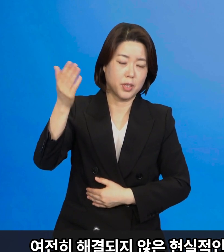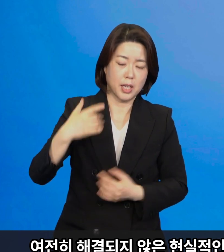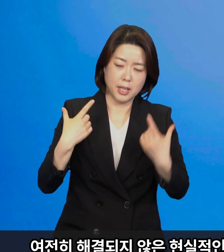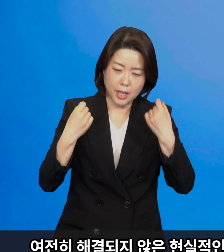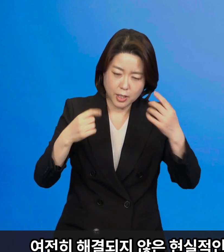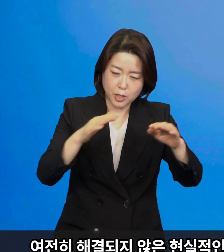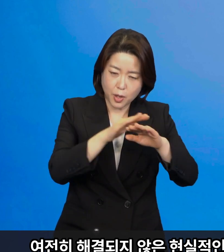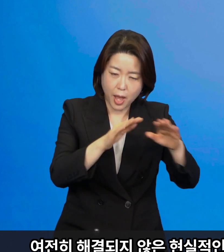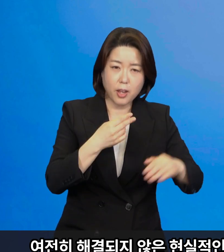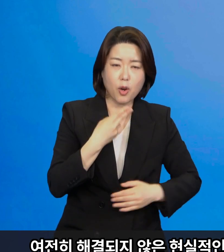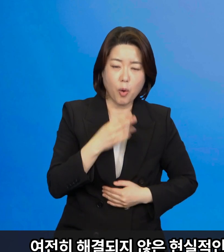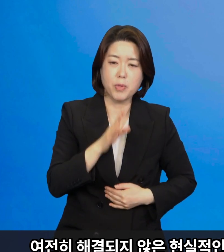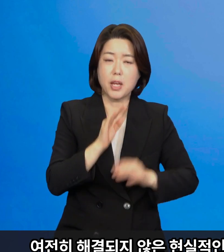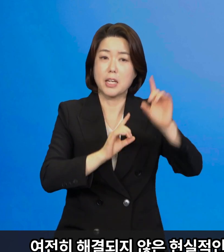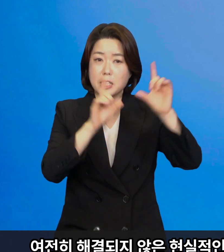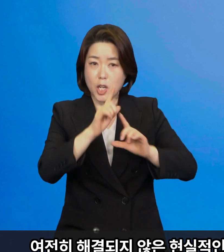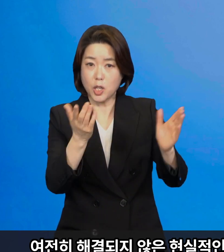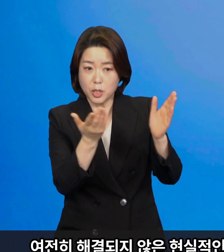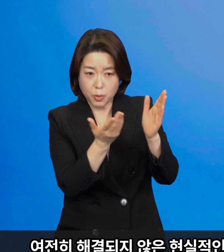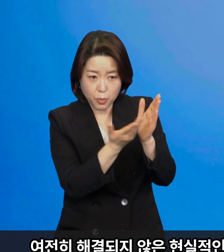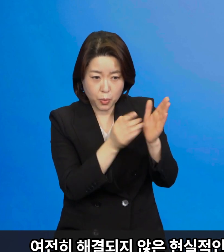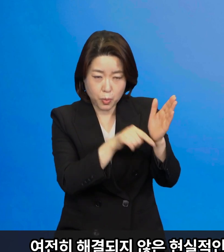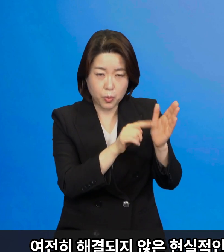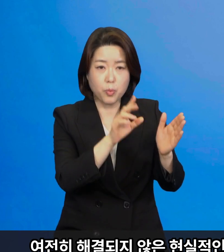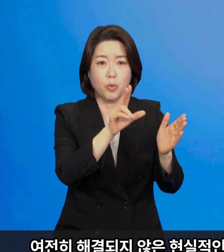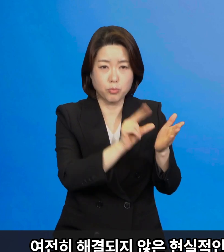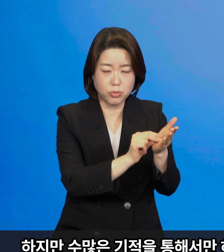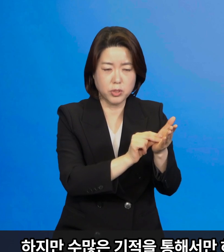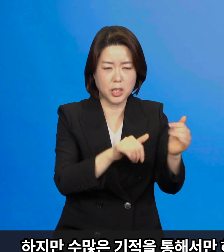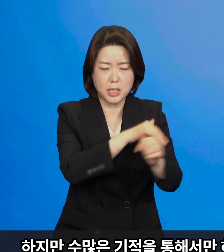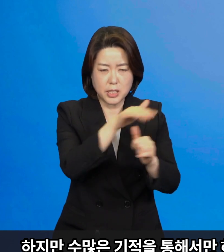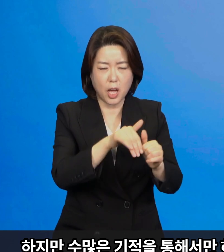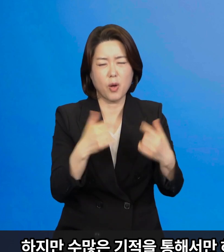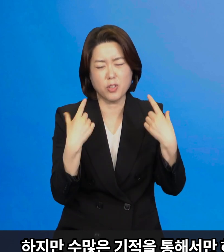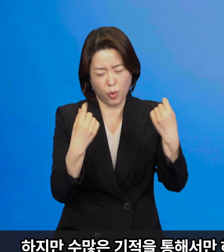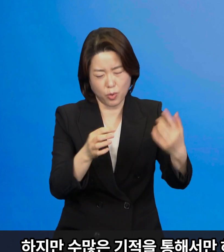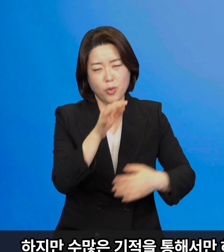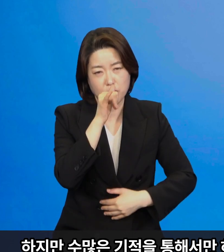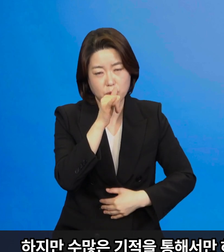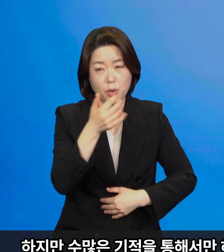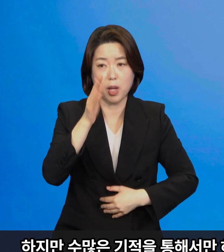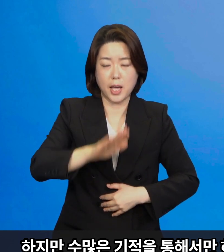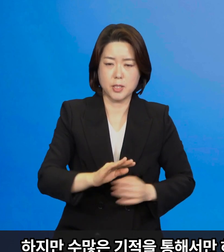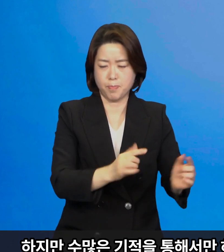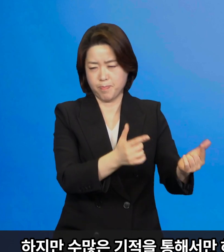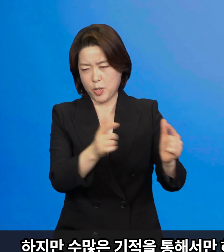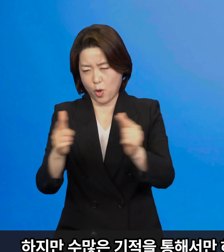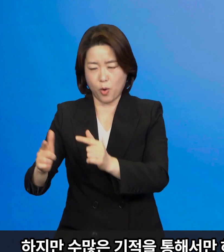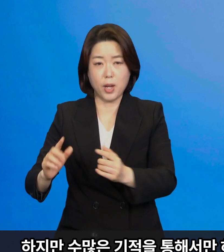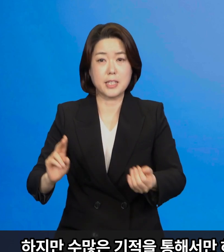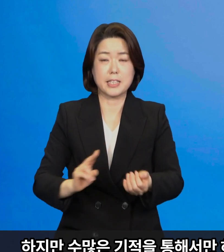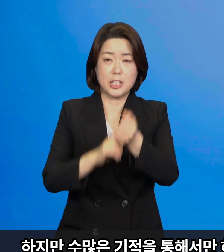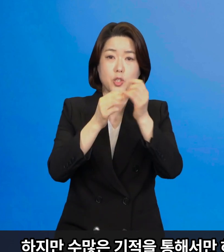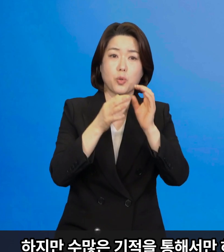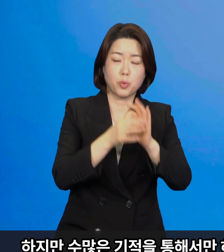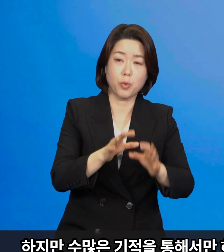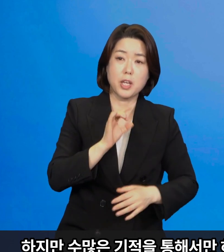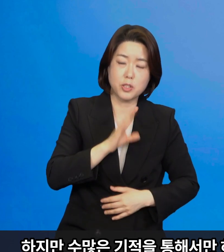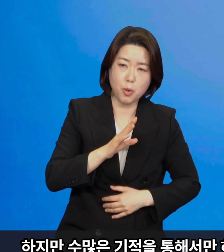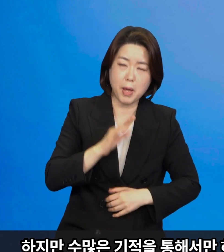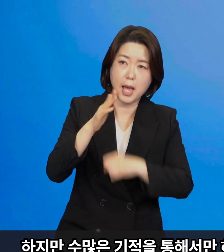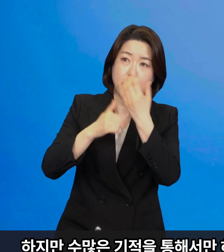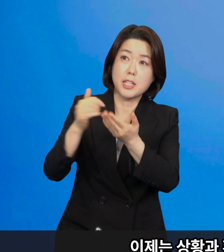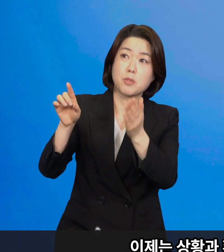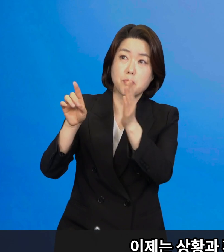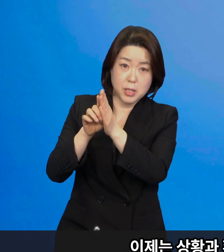해결되지 않은 현실적인 문제와 상황들도 분명 존재합니다. 하지만 수많은 기적을 통해서만 하나님을 믿어왔던 지난 날들을